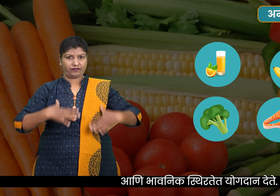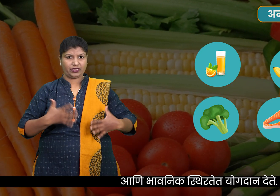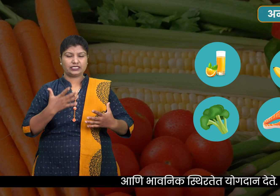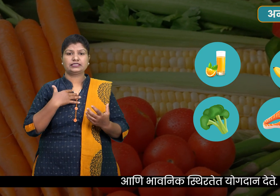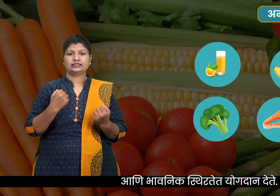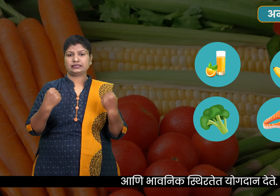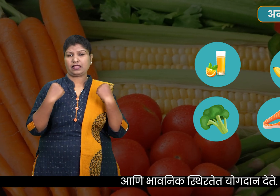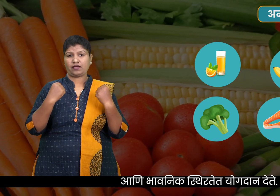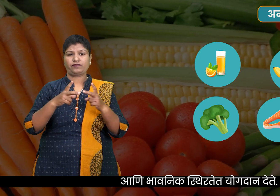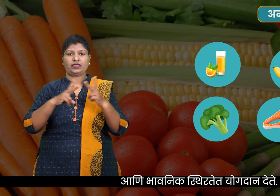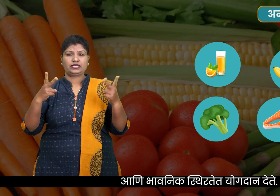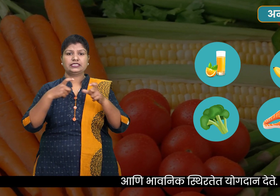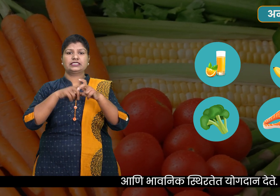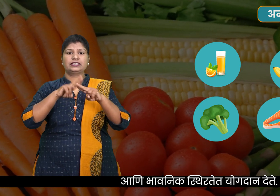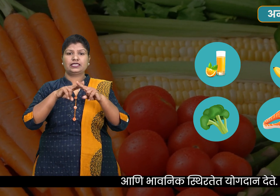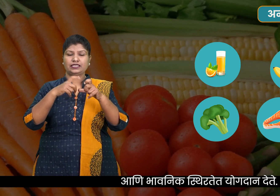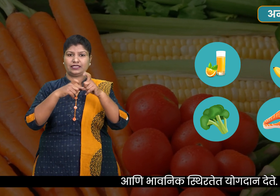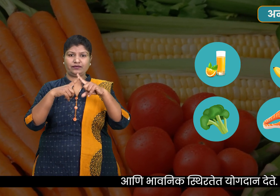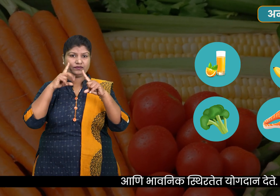आणि भावनिक स्थिरतेत योगदान देते.